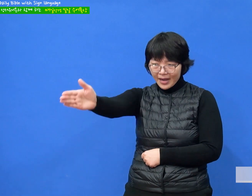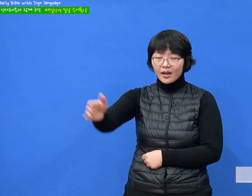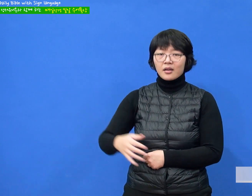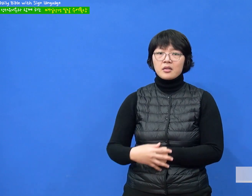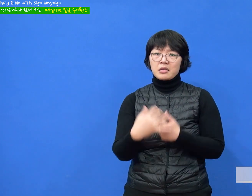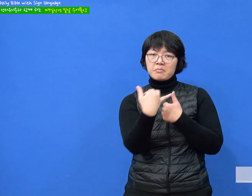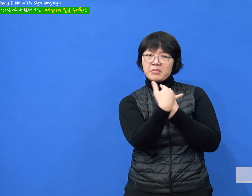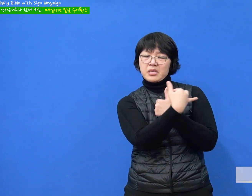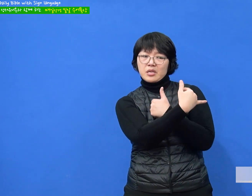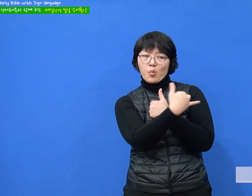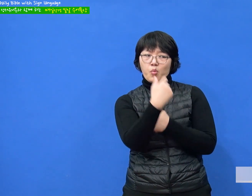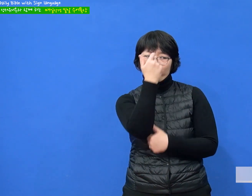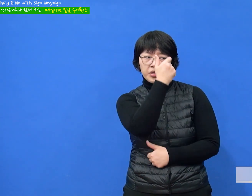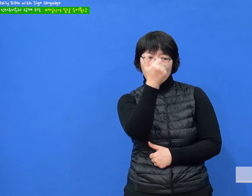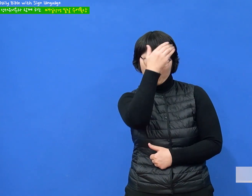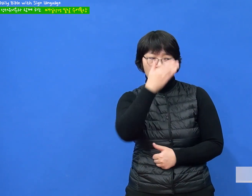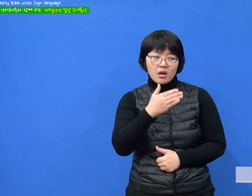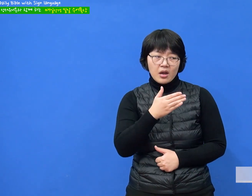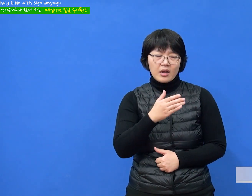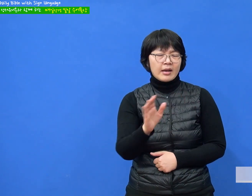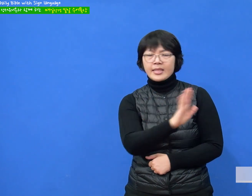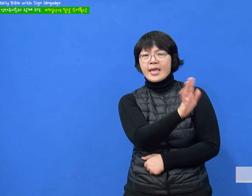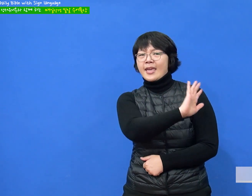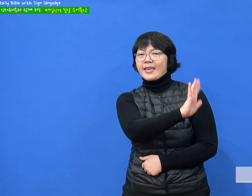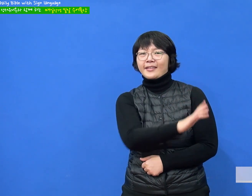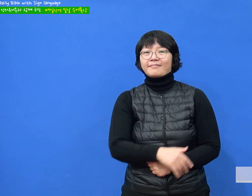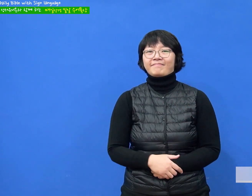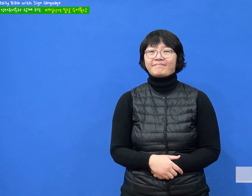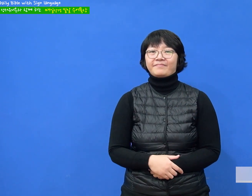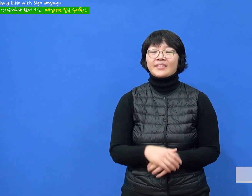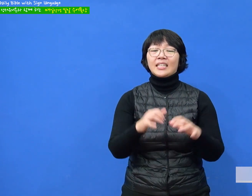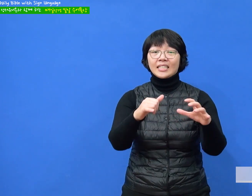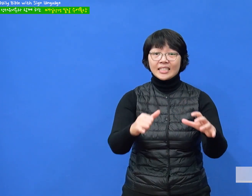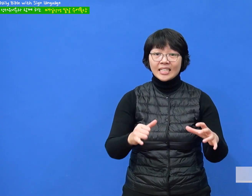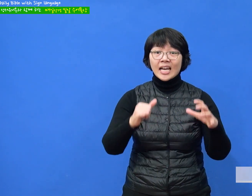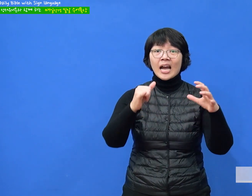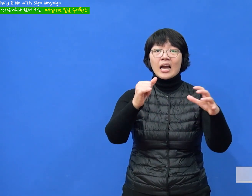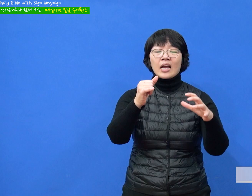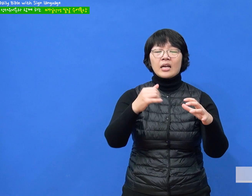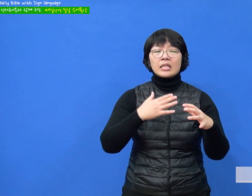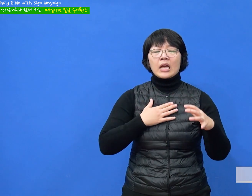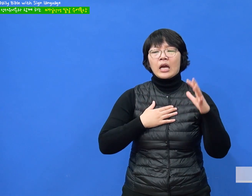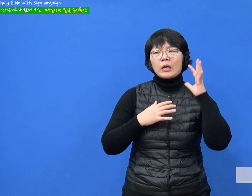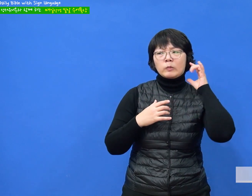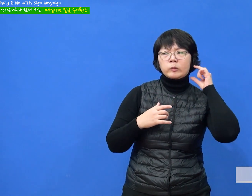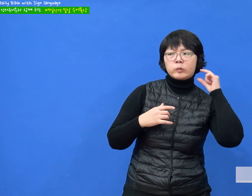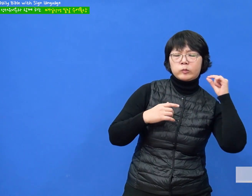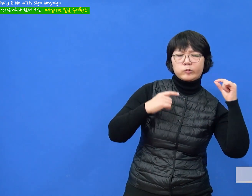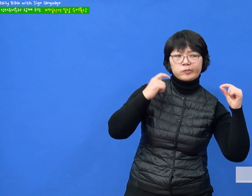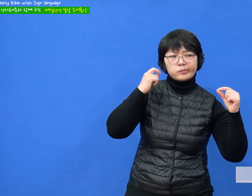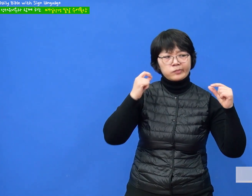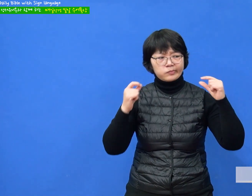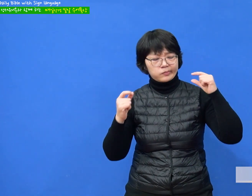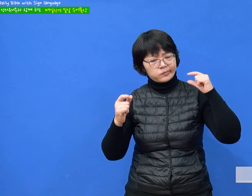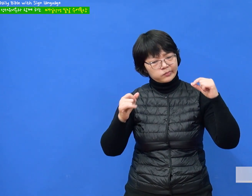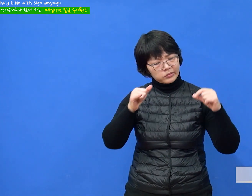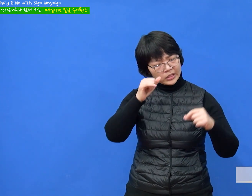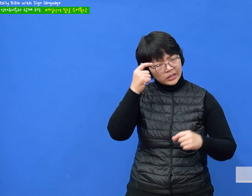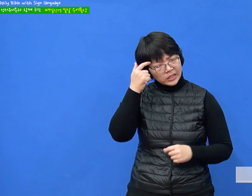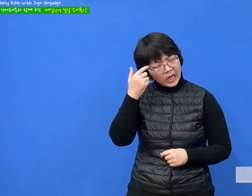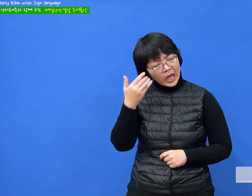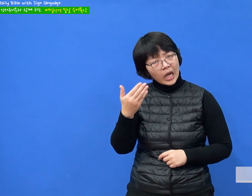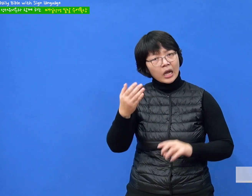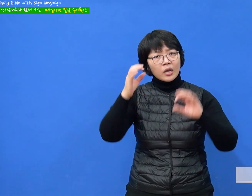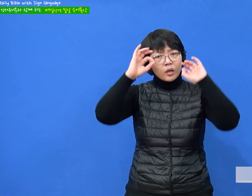아니기 때문입니다. 오늘 세상이 얼마나 흔들리고 있는지 돌아보고 혹 흔들리고 미혹당하고